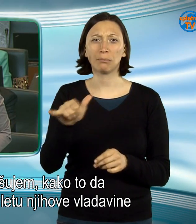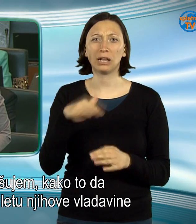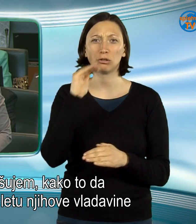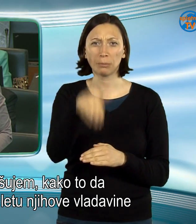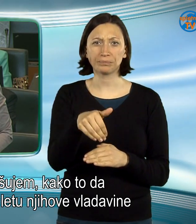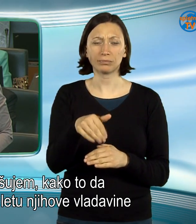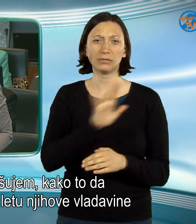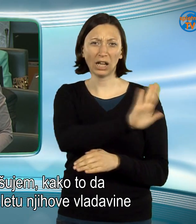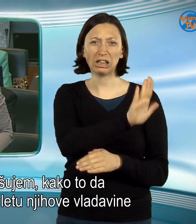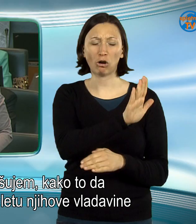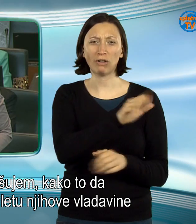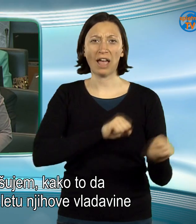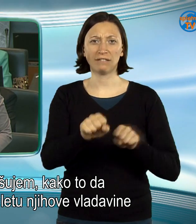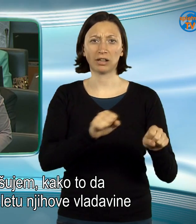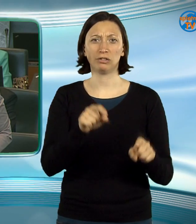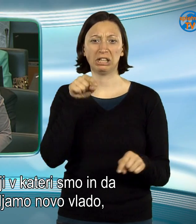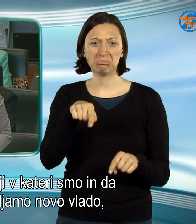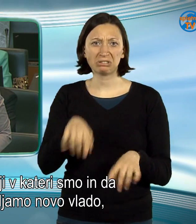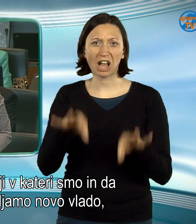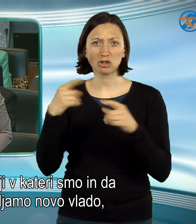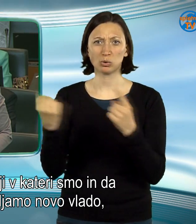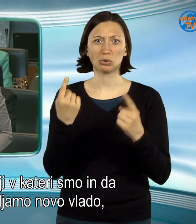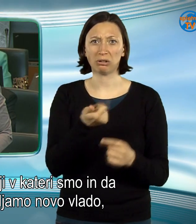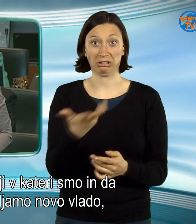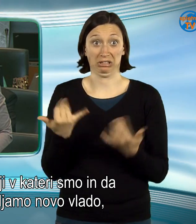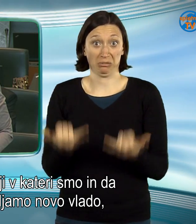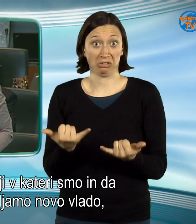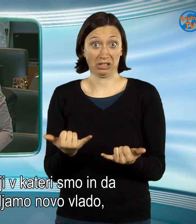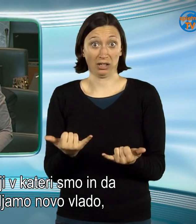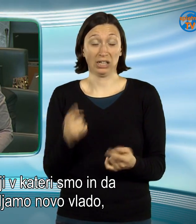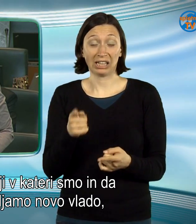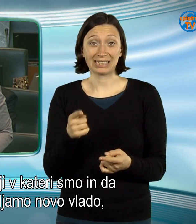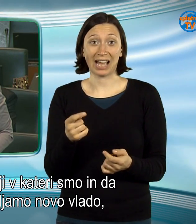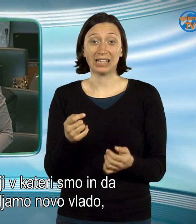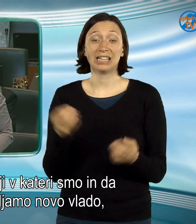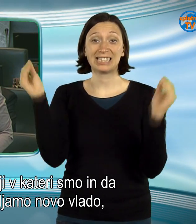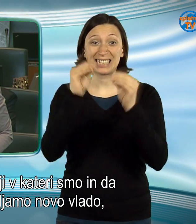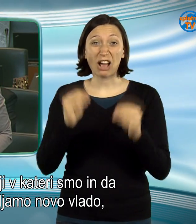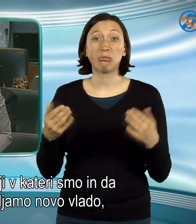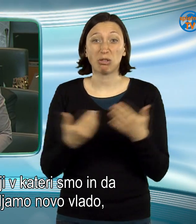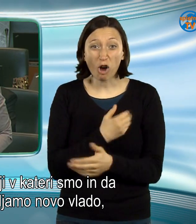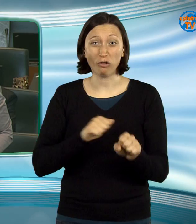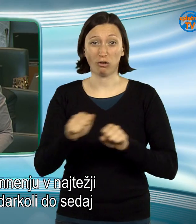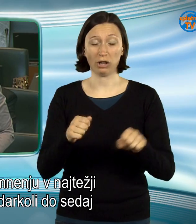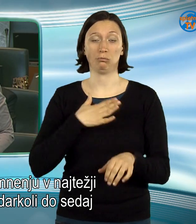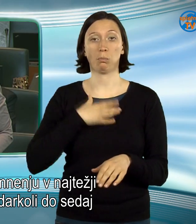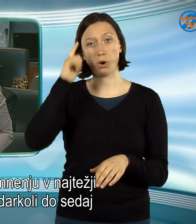letu njihove vladavine znašli v situaciji, v kateri smo, in da se zdaj sestavljamo novo vlado, po mojem mnenju